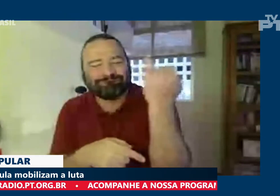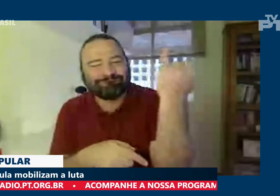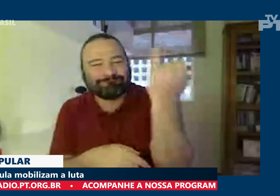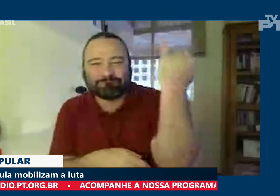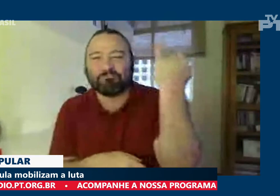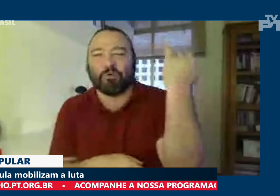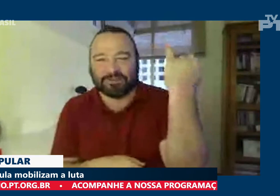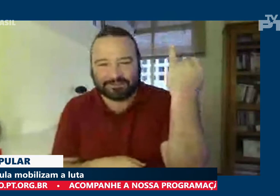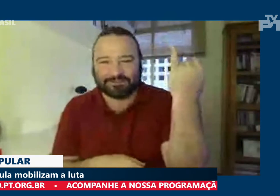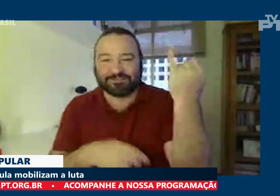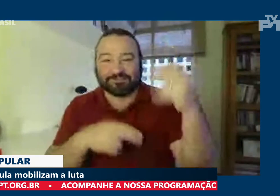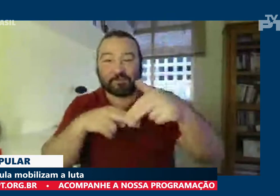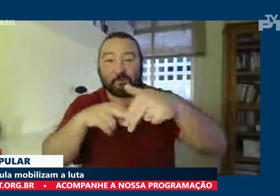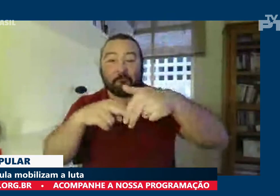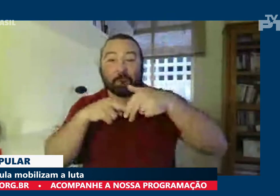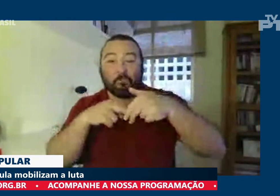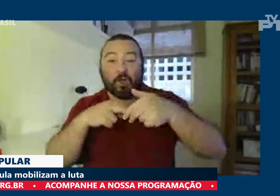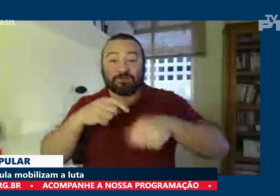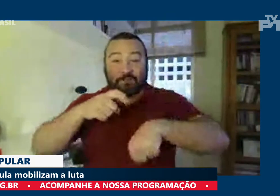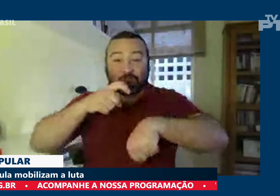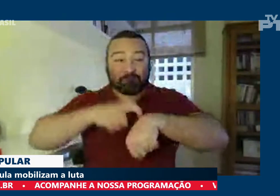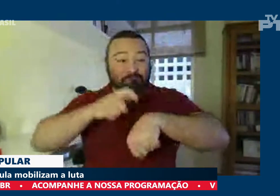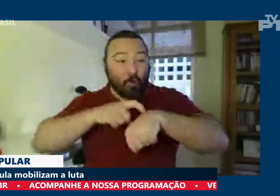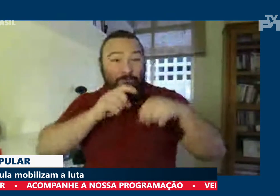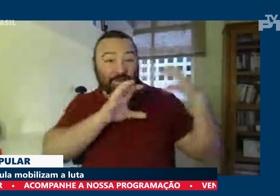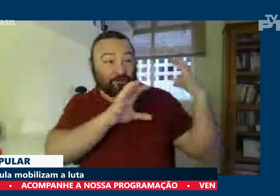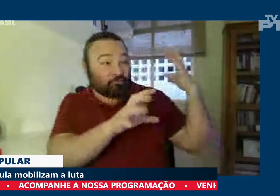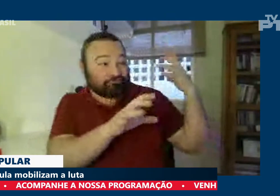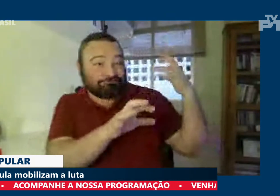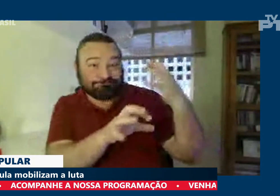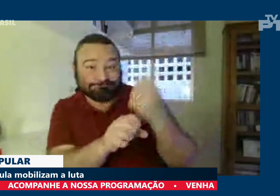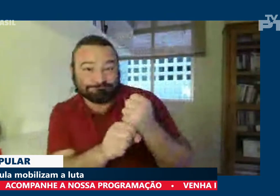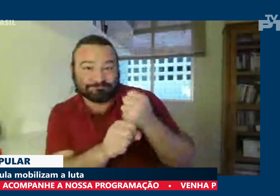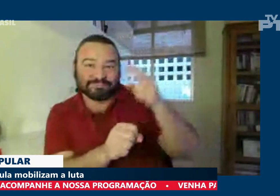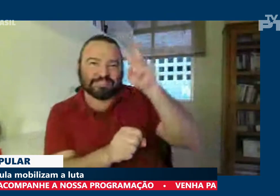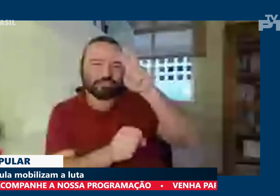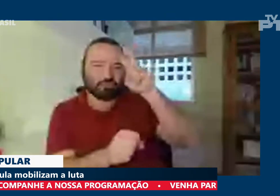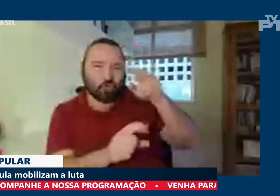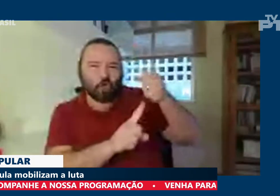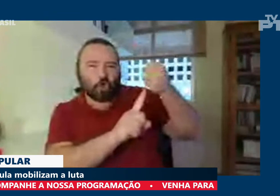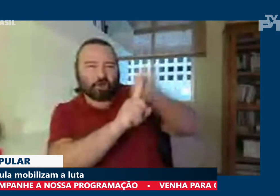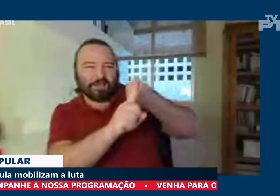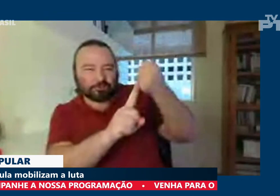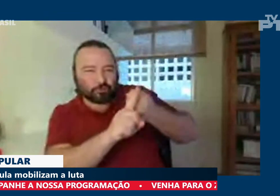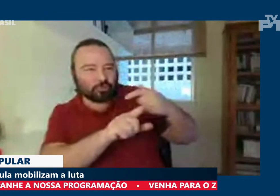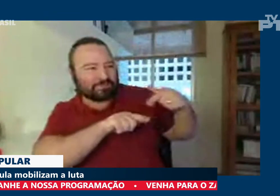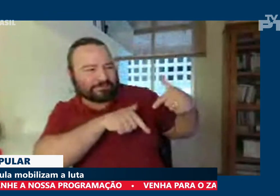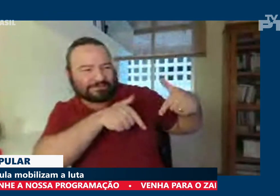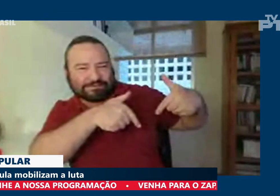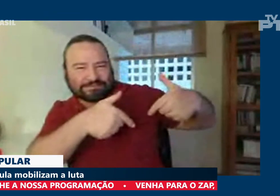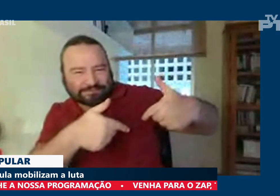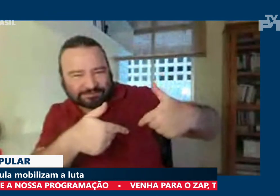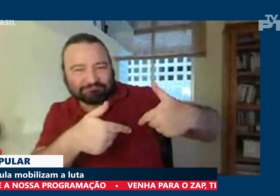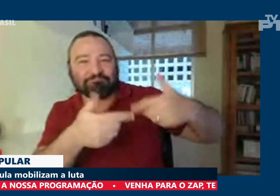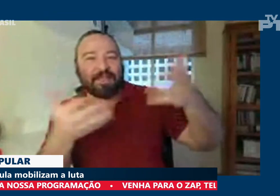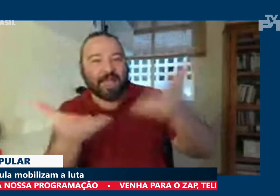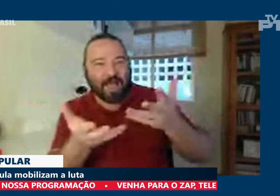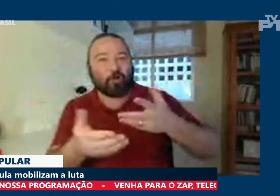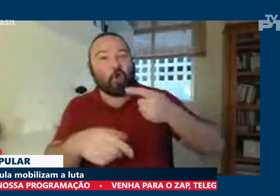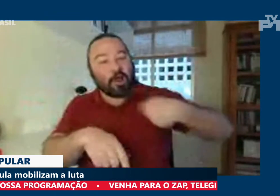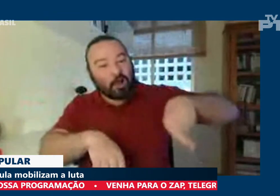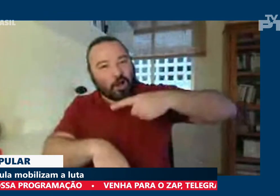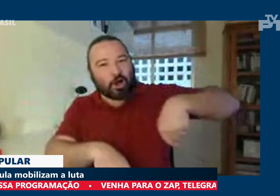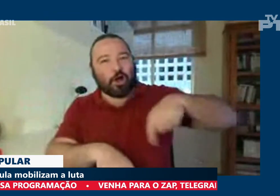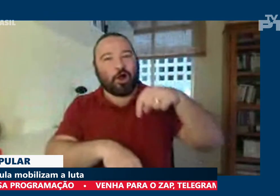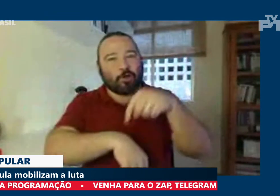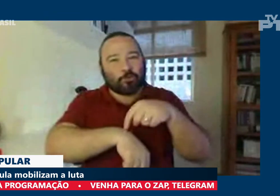político, isso é de extrema importância, né? Então, por isso, desse momento histórico